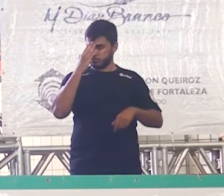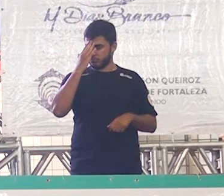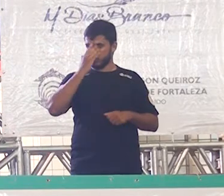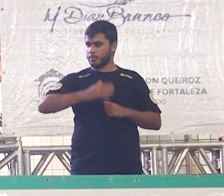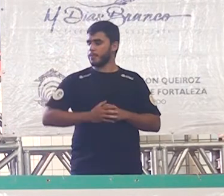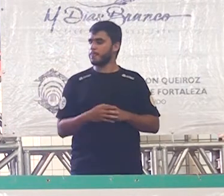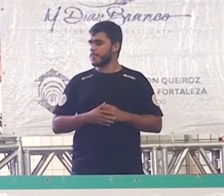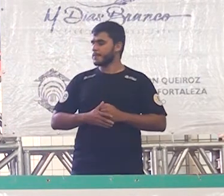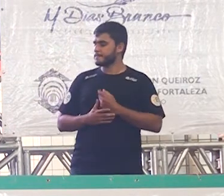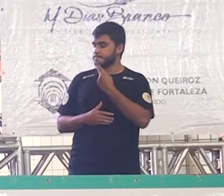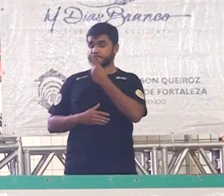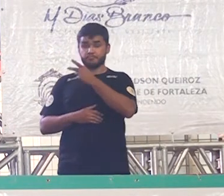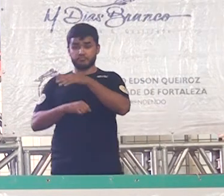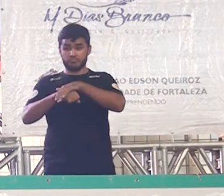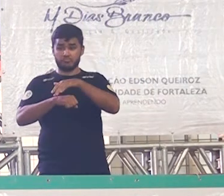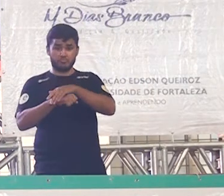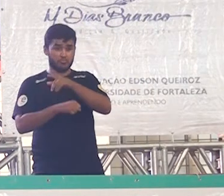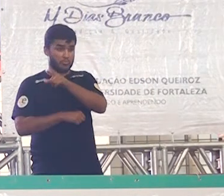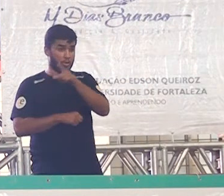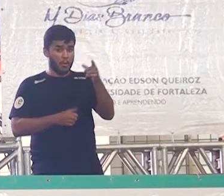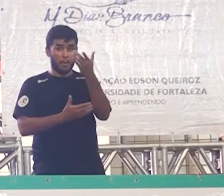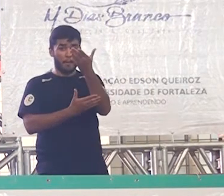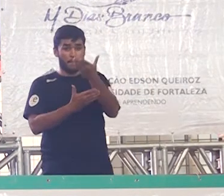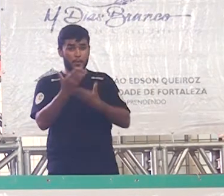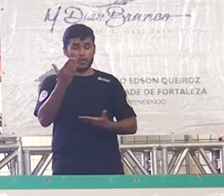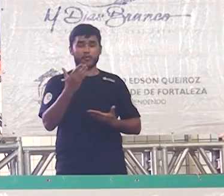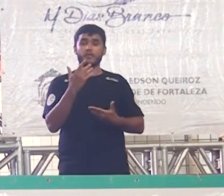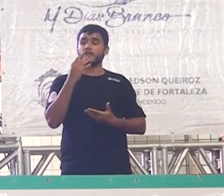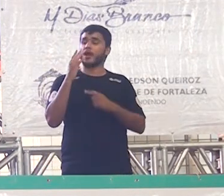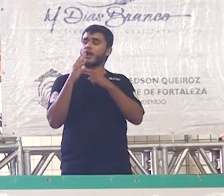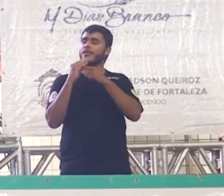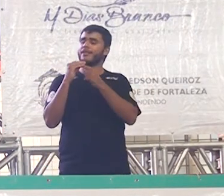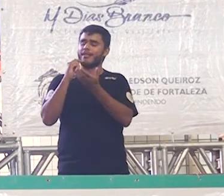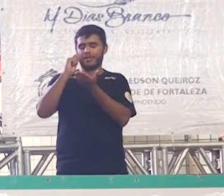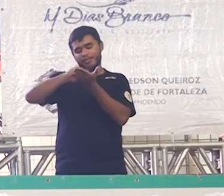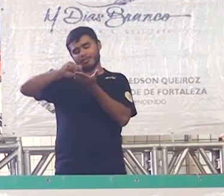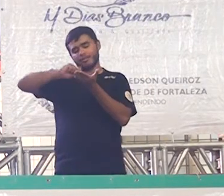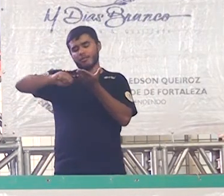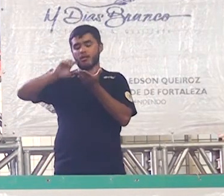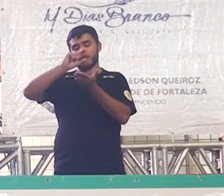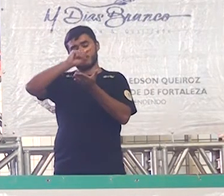hora que você estiver fazendo a sua prova, você vai pegar a sua caneta e vai destacando os